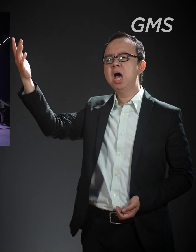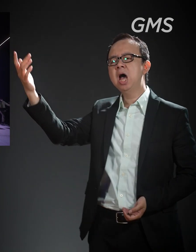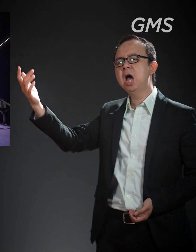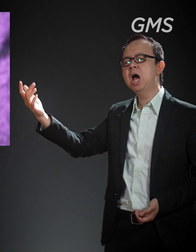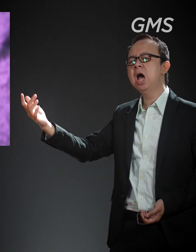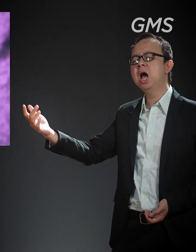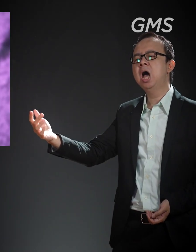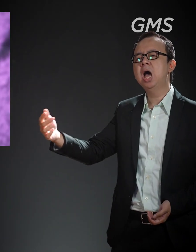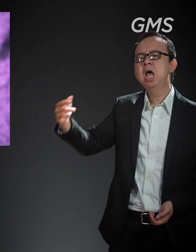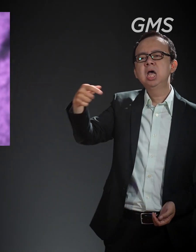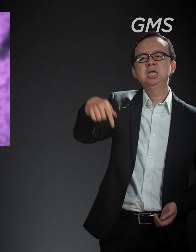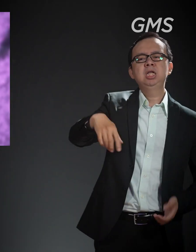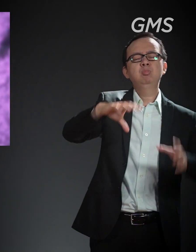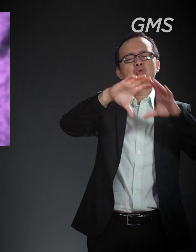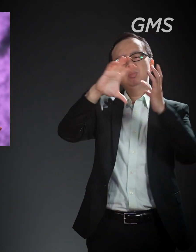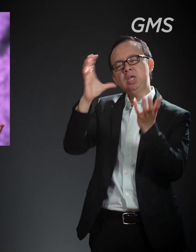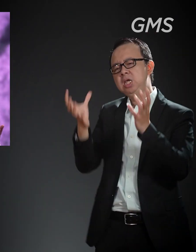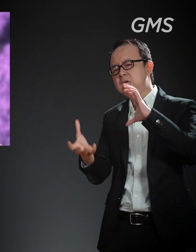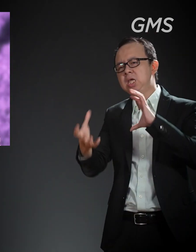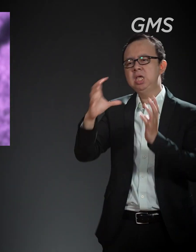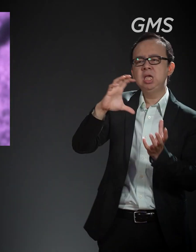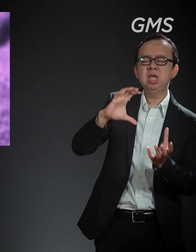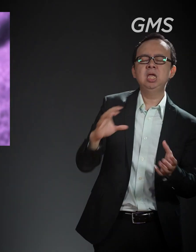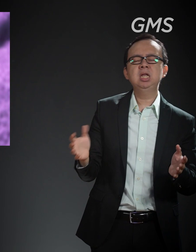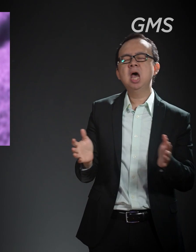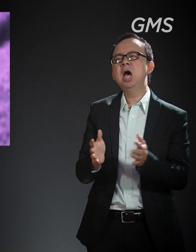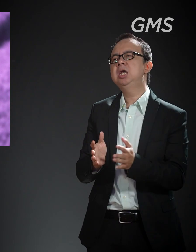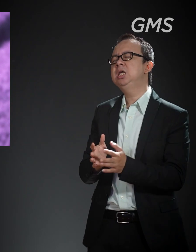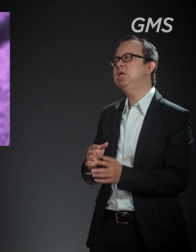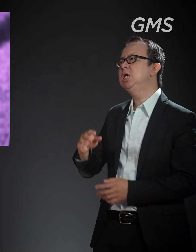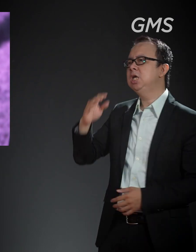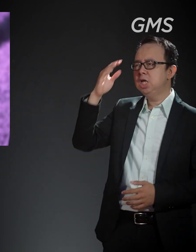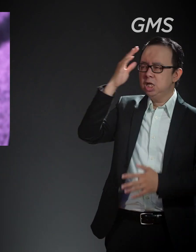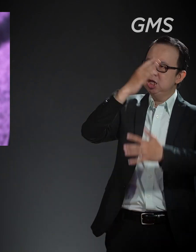termulia di bumi dan di